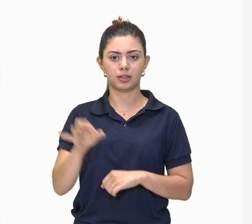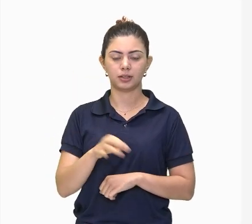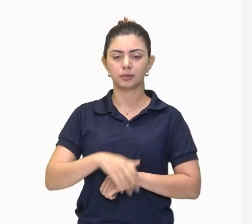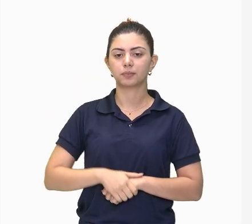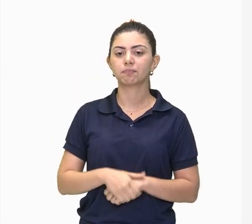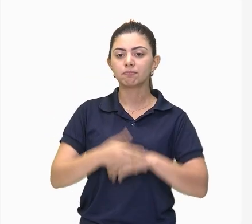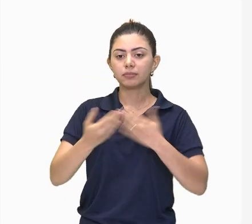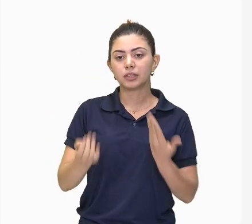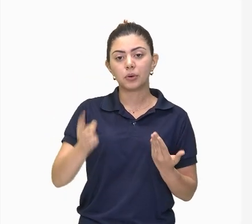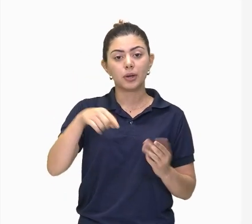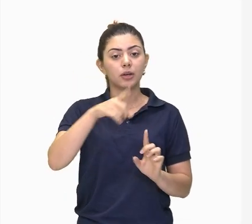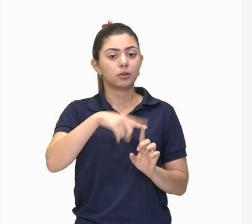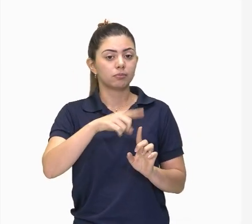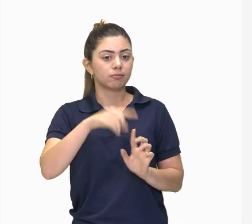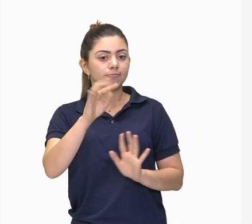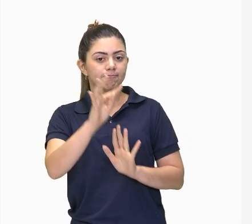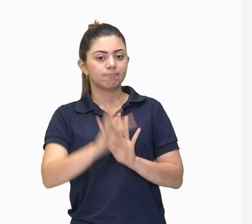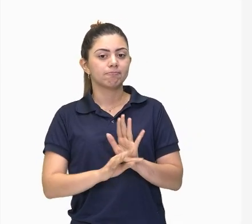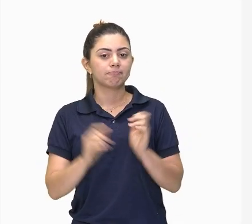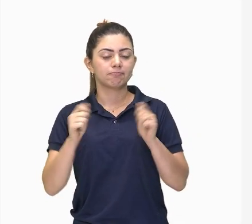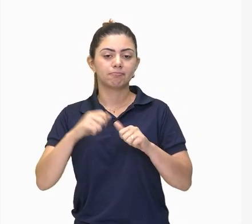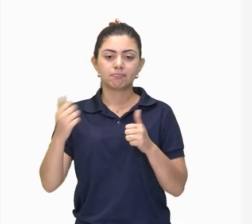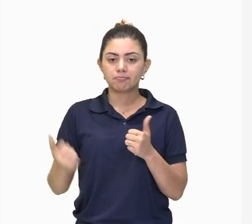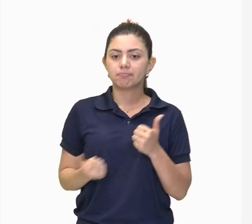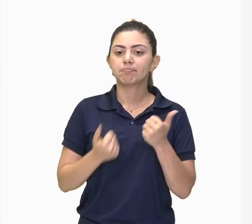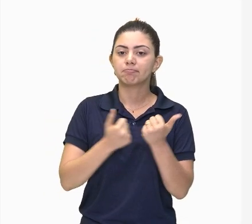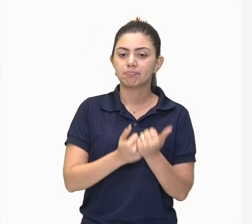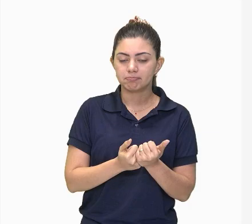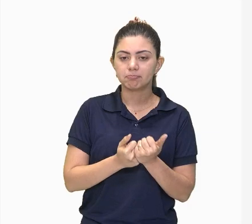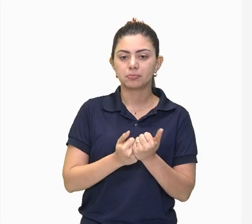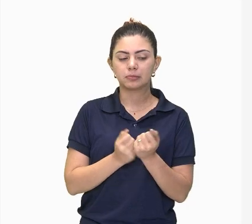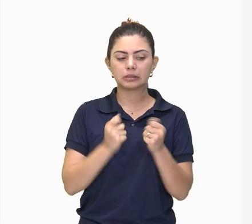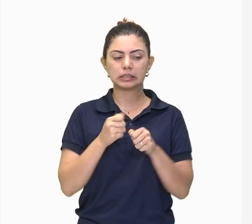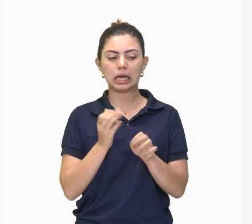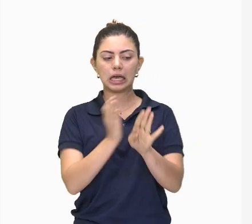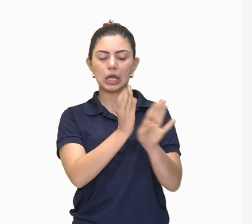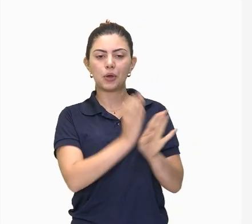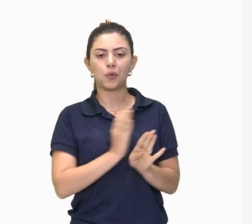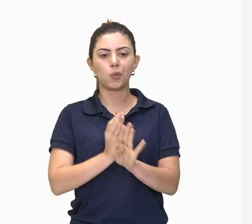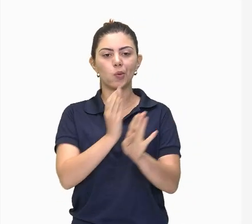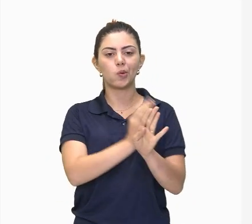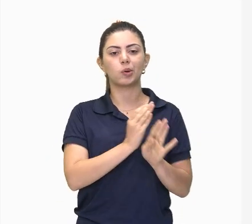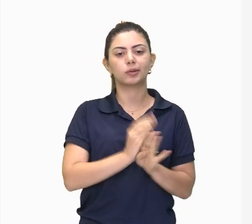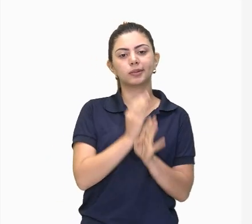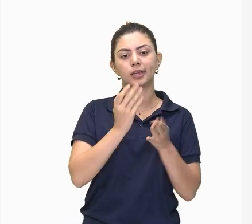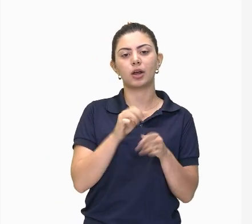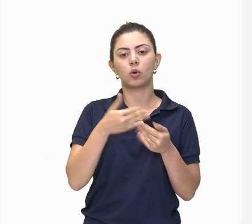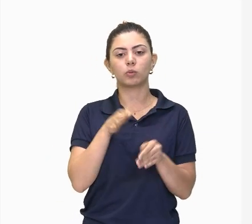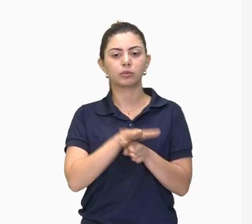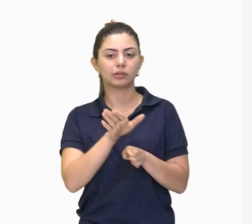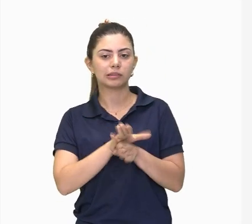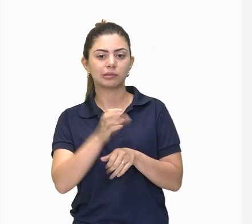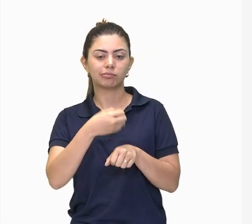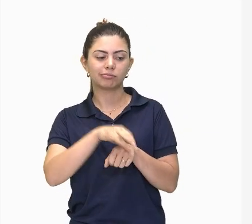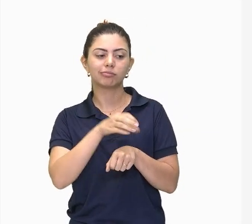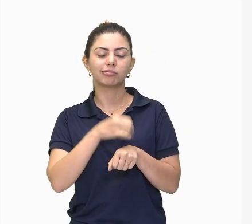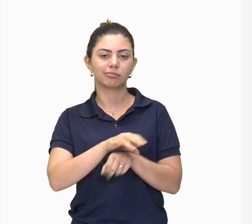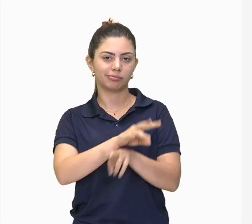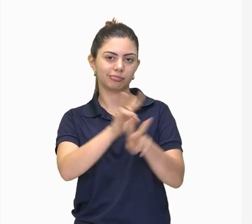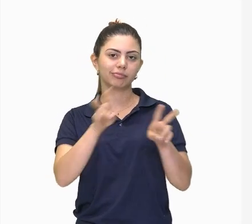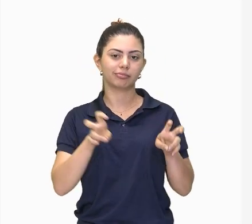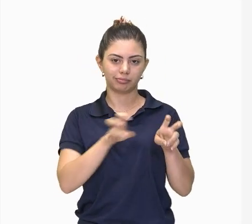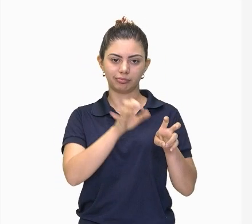modo, esse tipo textual auxilia principalmente na identificação, instrução e informação de determinado